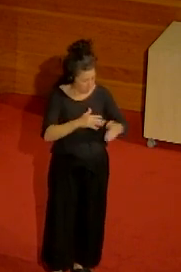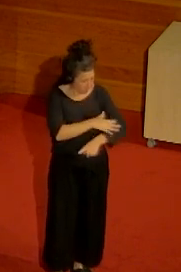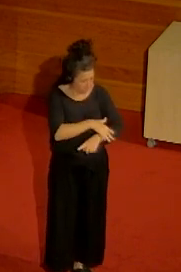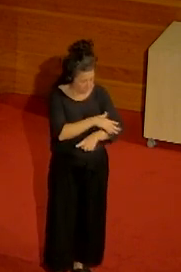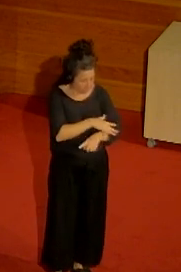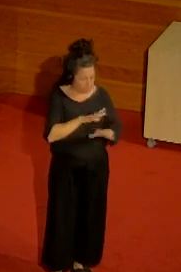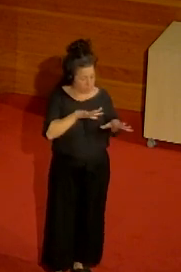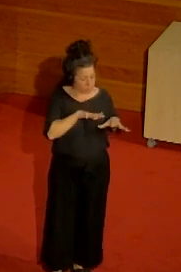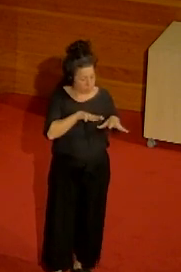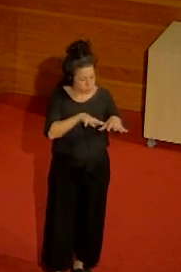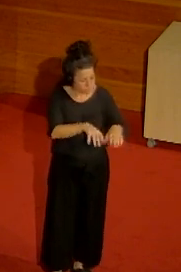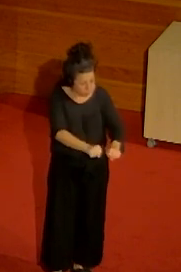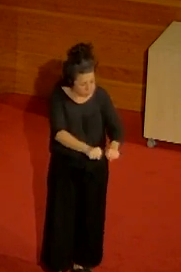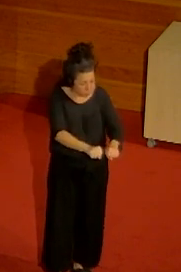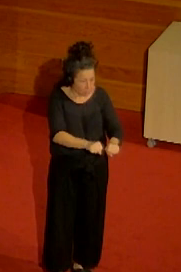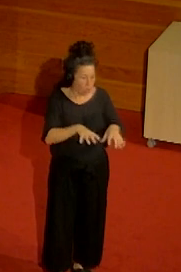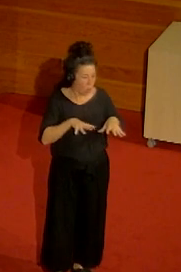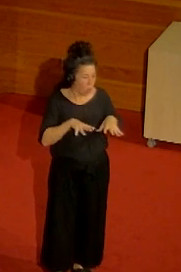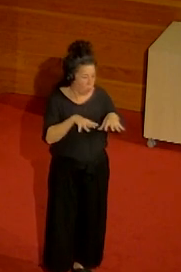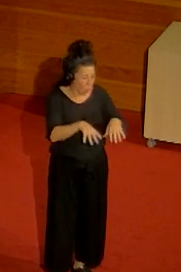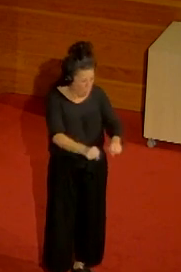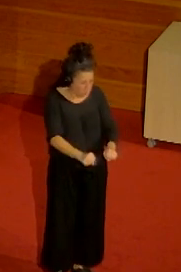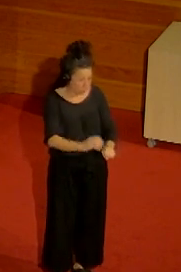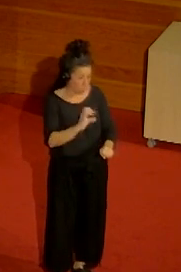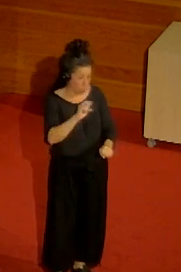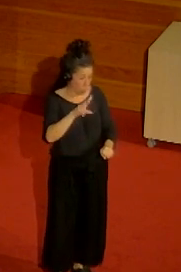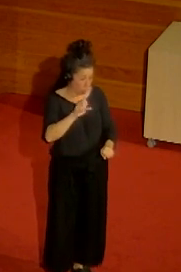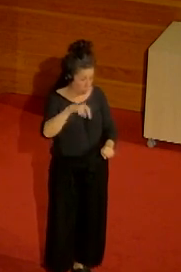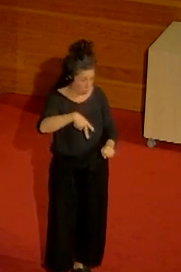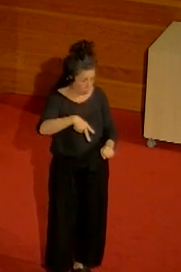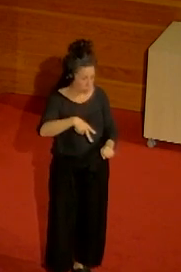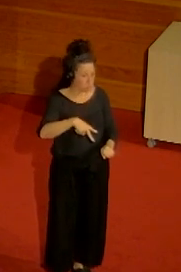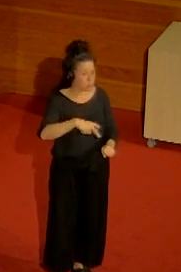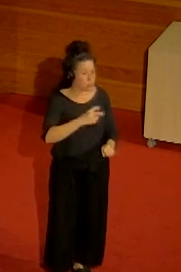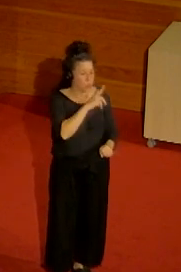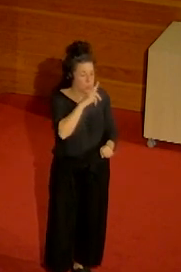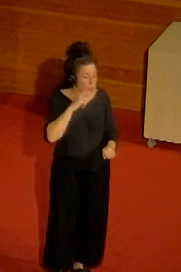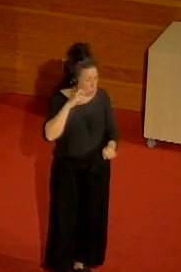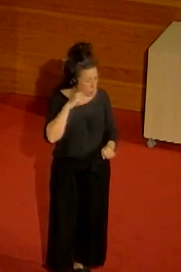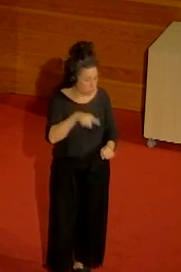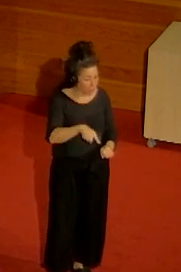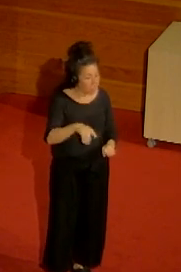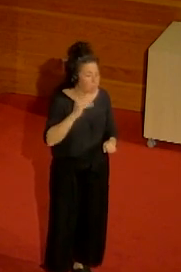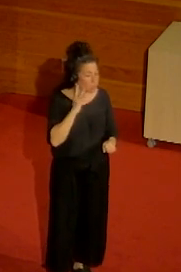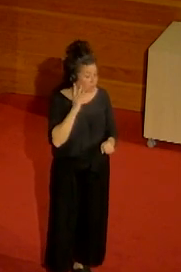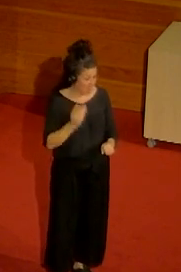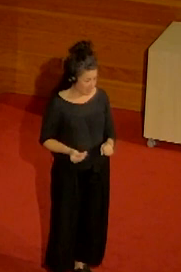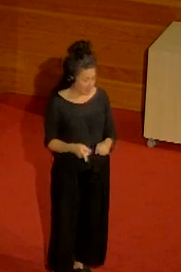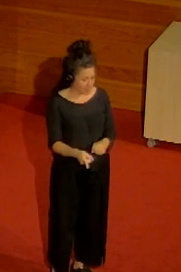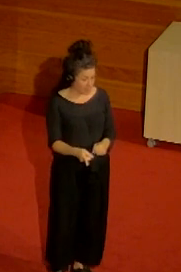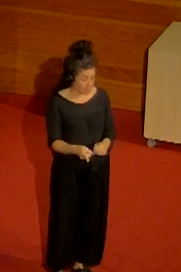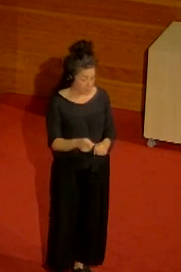instalando asentamientos colonos o judíos en Palestina de lo que hablaremos después porque es otro de los grandes problemas que tiene